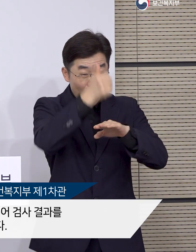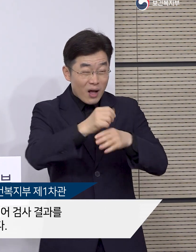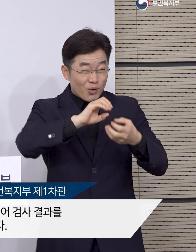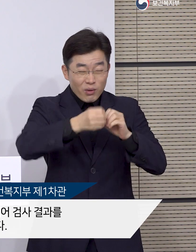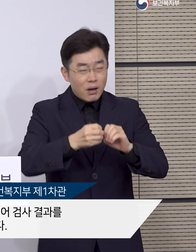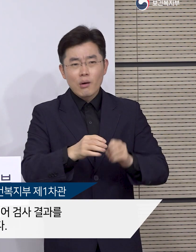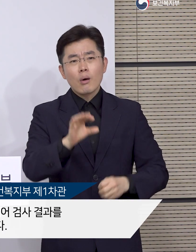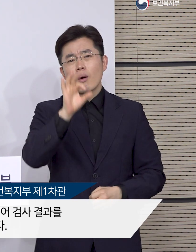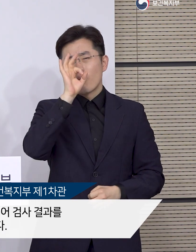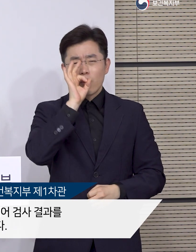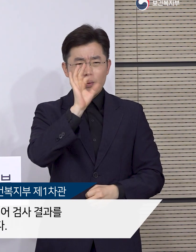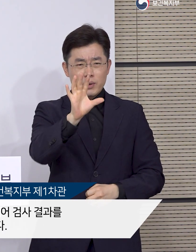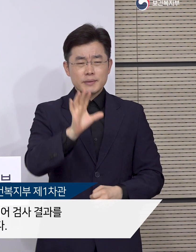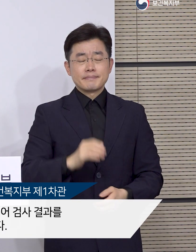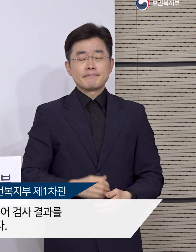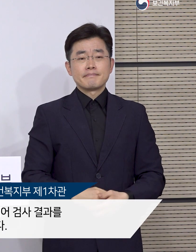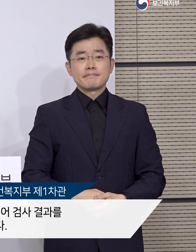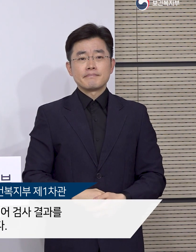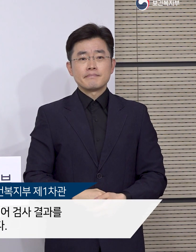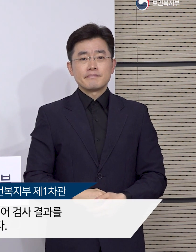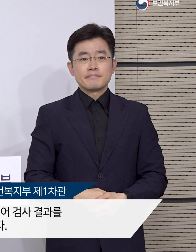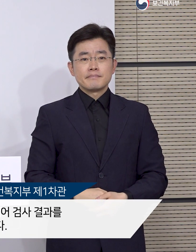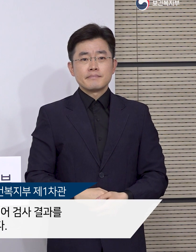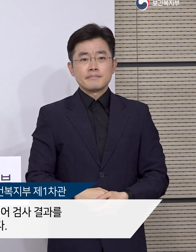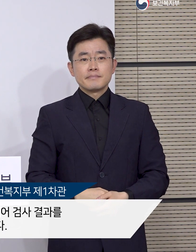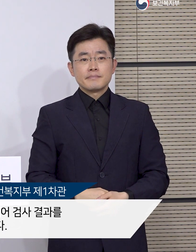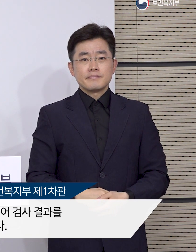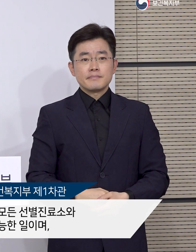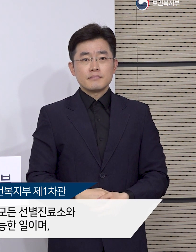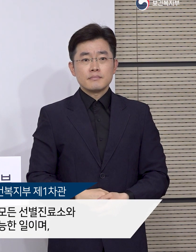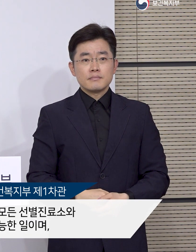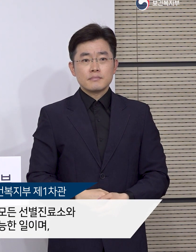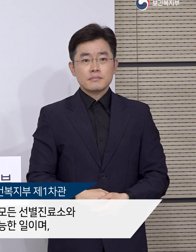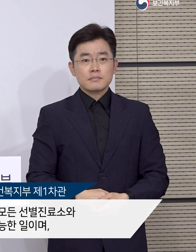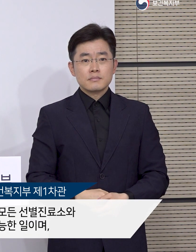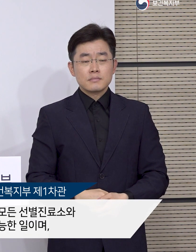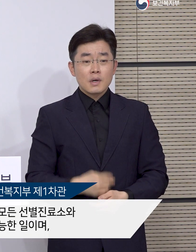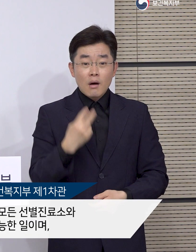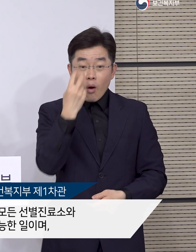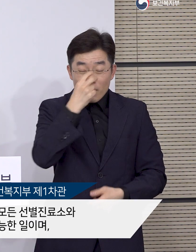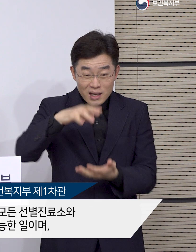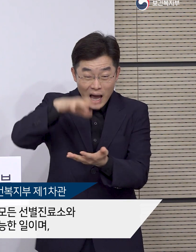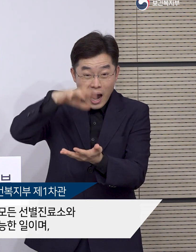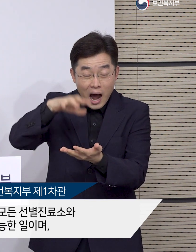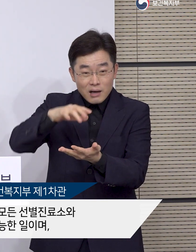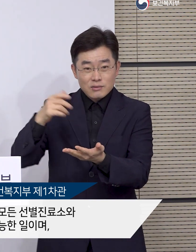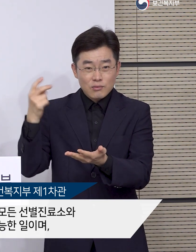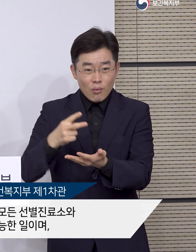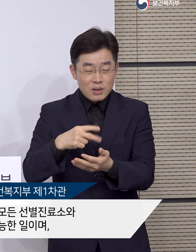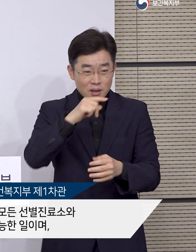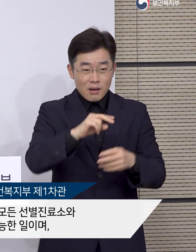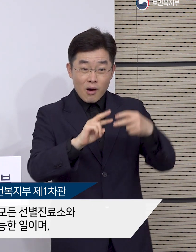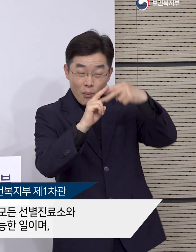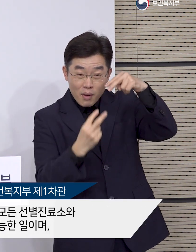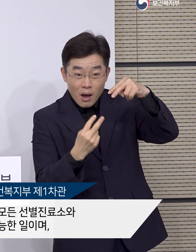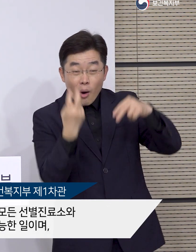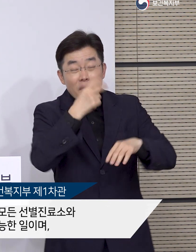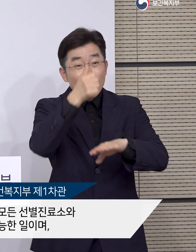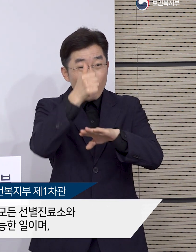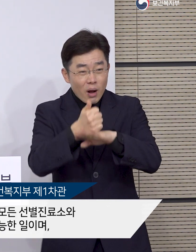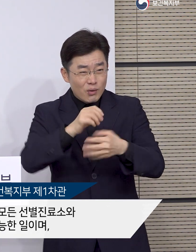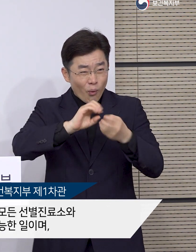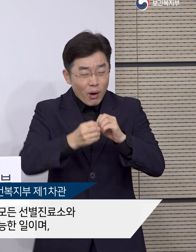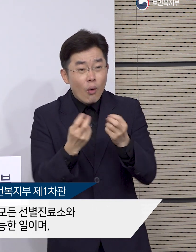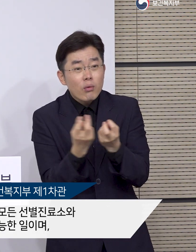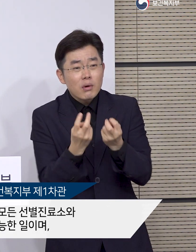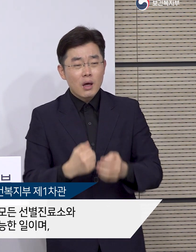것은 원천적으로 불가능한 상황입니다. 검사량이나 결과를 인위적으로 조정하려면